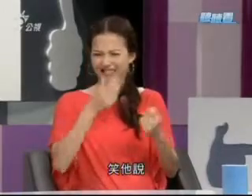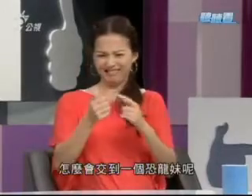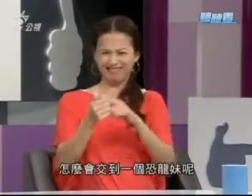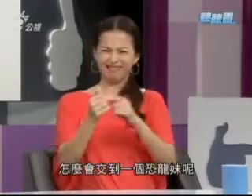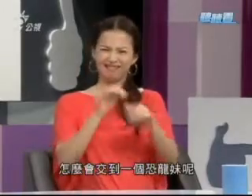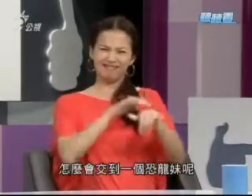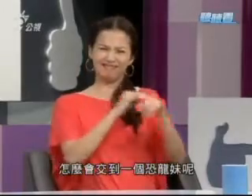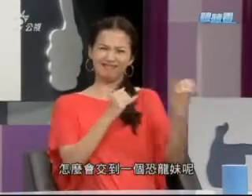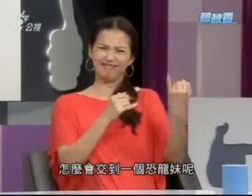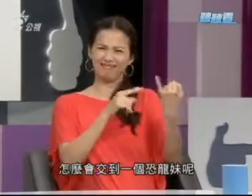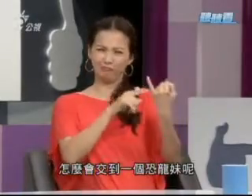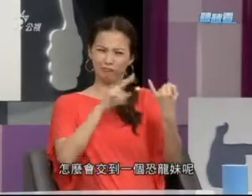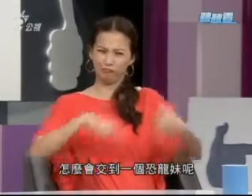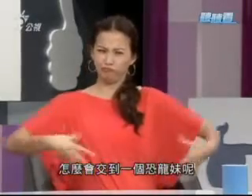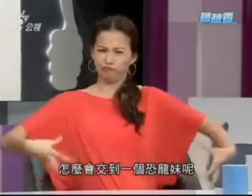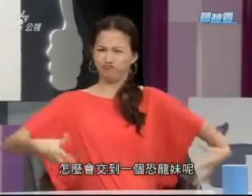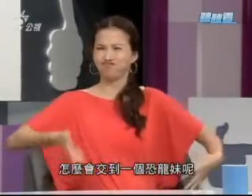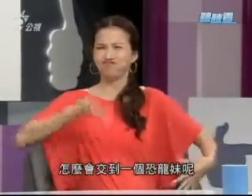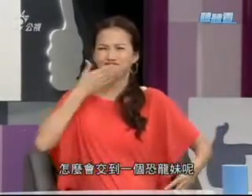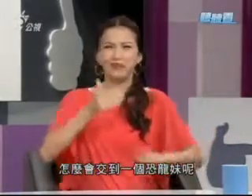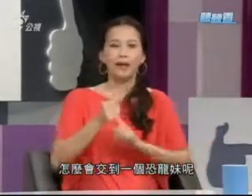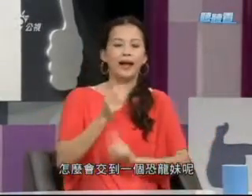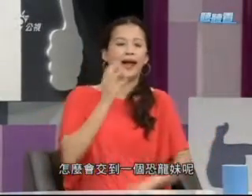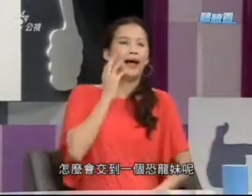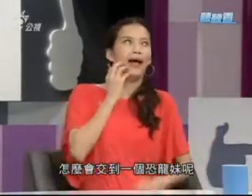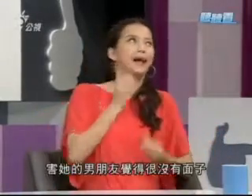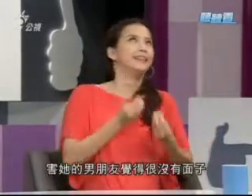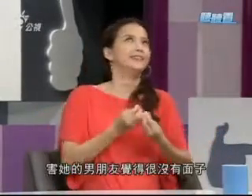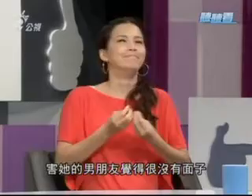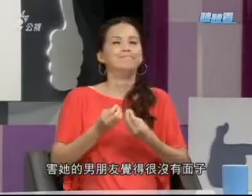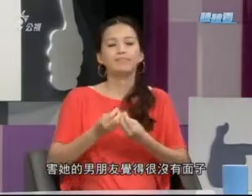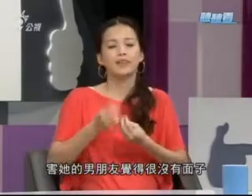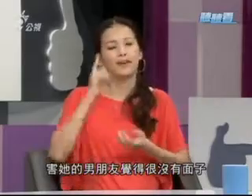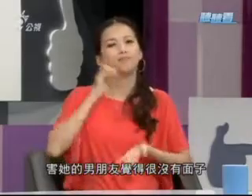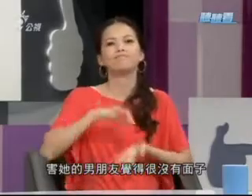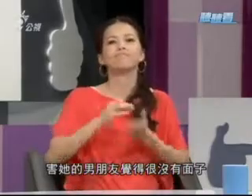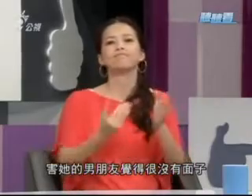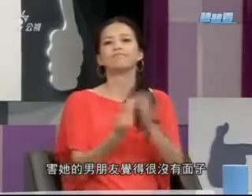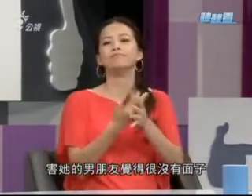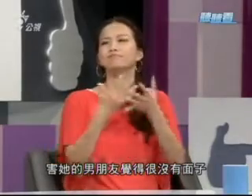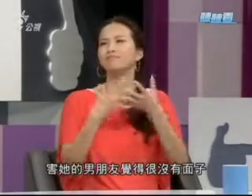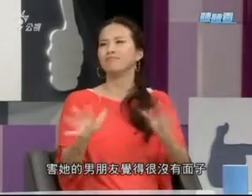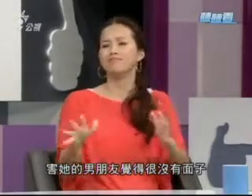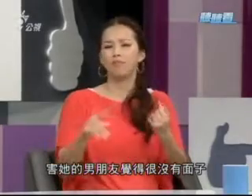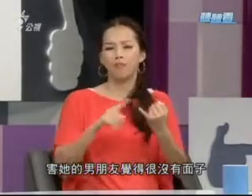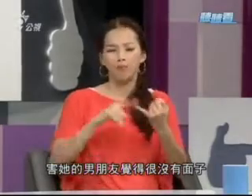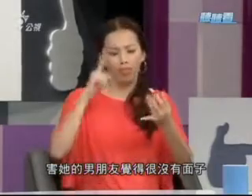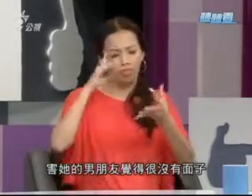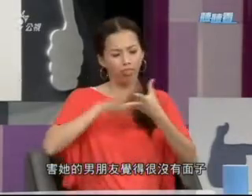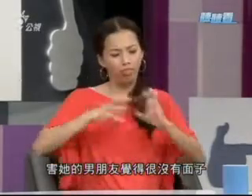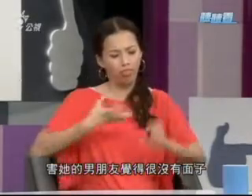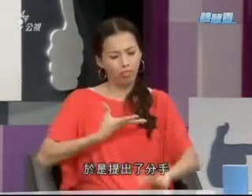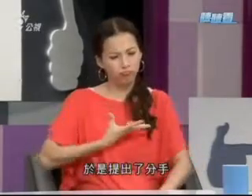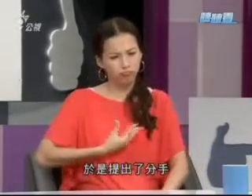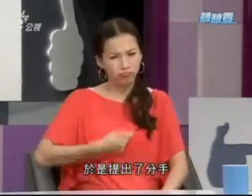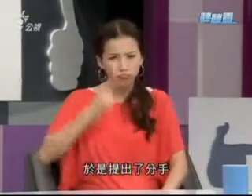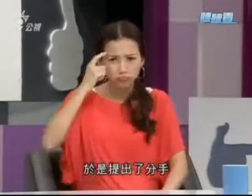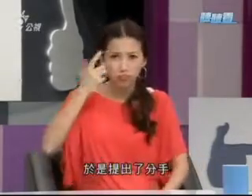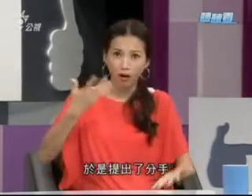怎么会交到一个恐龙妹呢？哎，害她的男朋友觉得很没有面子，于是提出了分手，